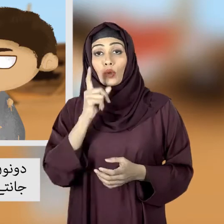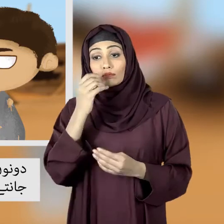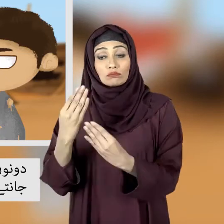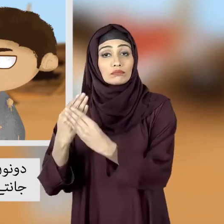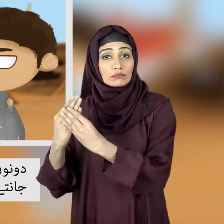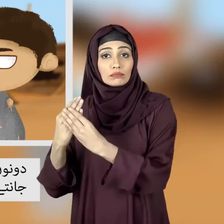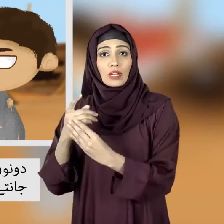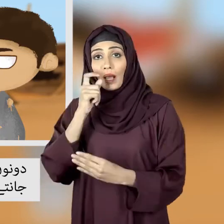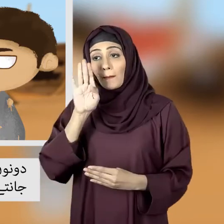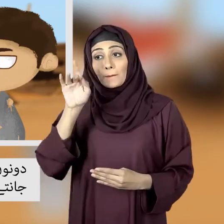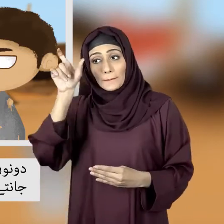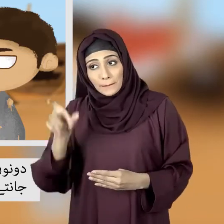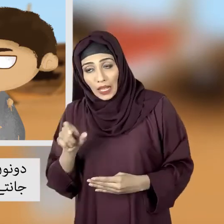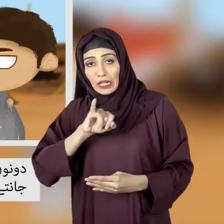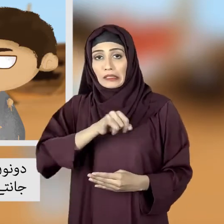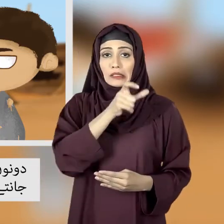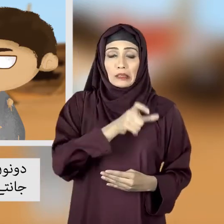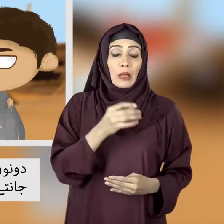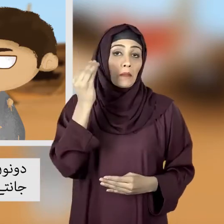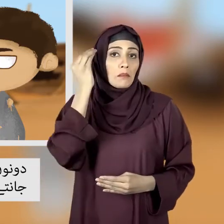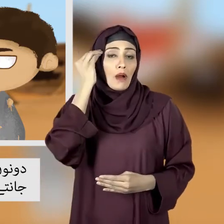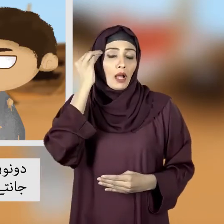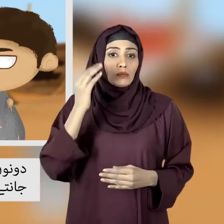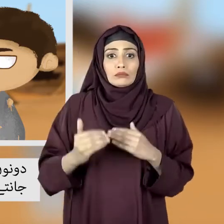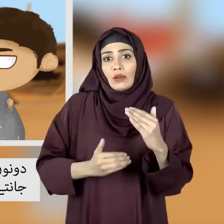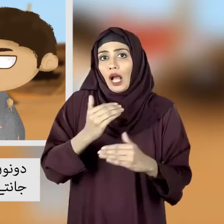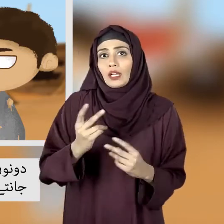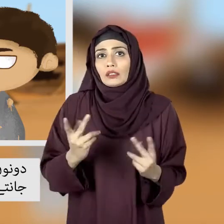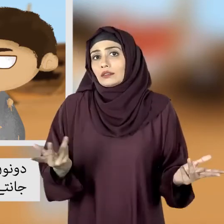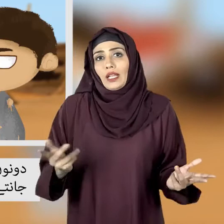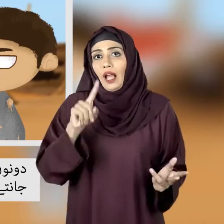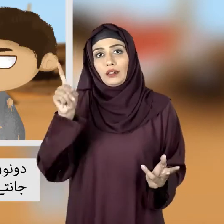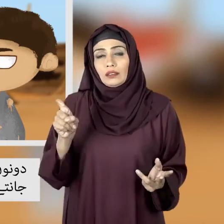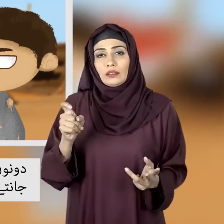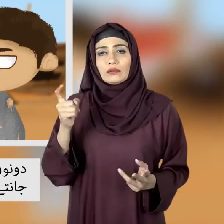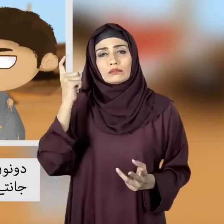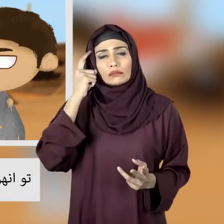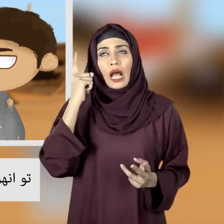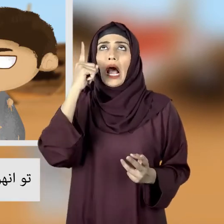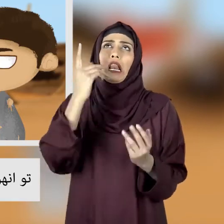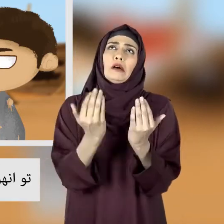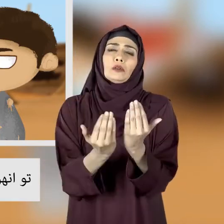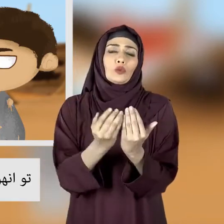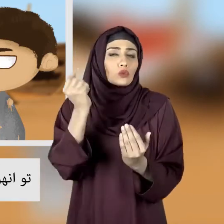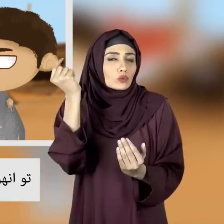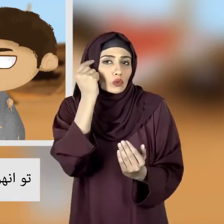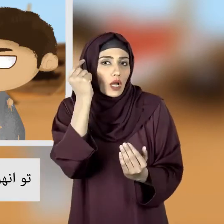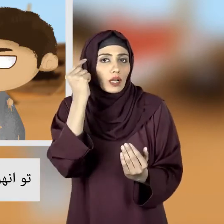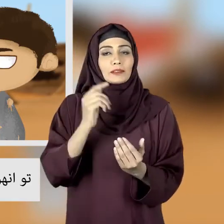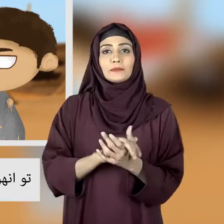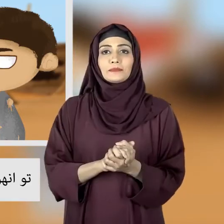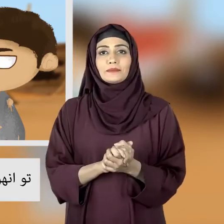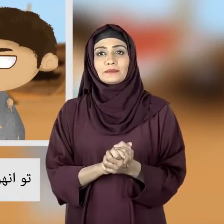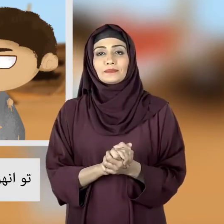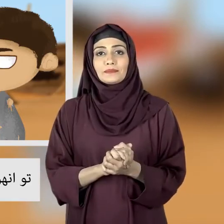دونوں بچ جانے والے افراد بلال اور جعفر نہیں جانتے تھے کہ کیا کرنا چاہیے، تو انہوں نے بس اللہ تعالیٰ سے دعا کرنے